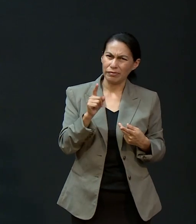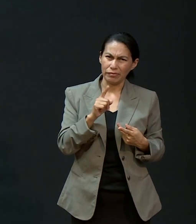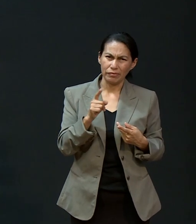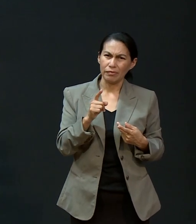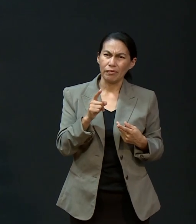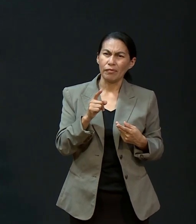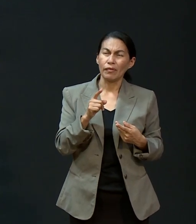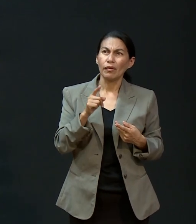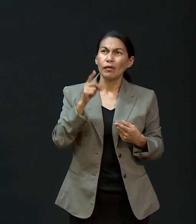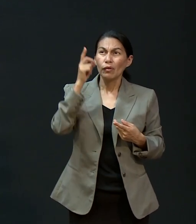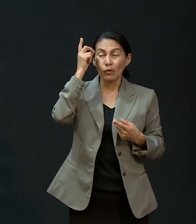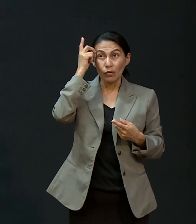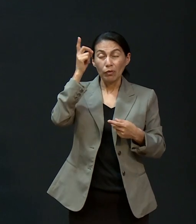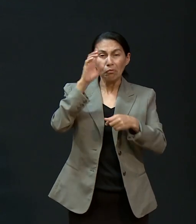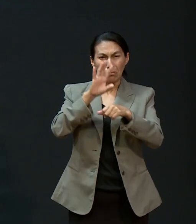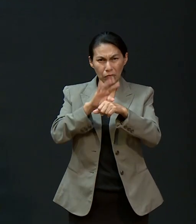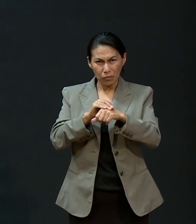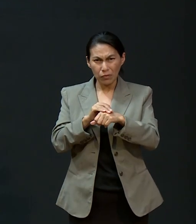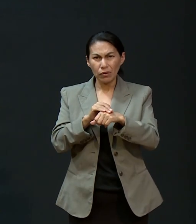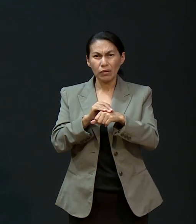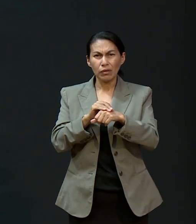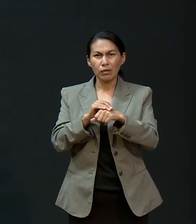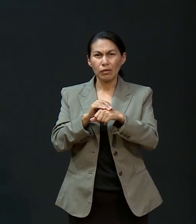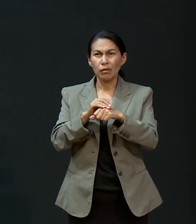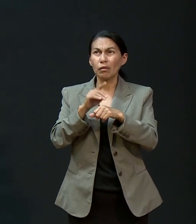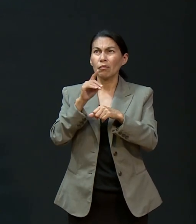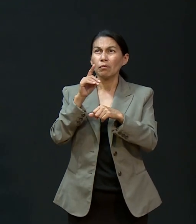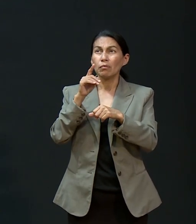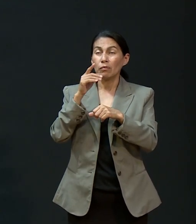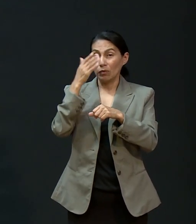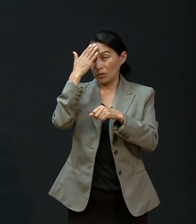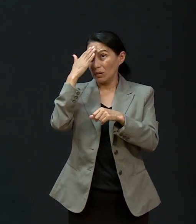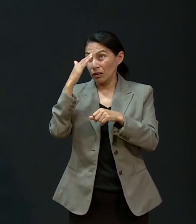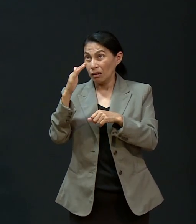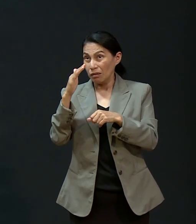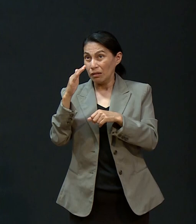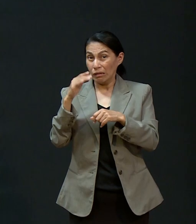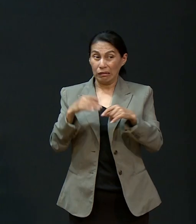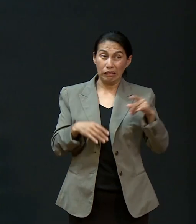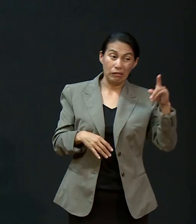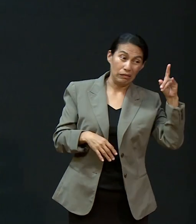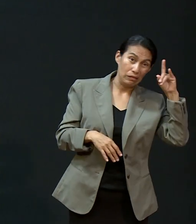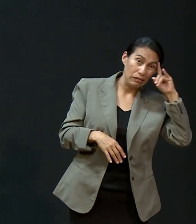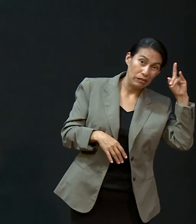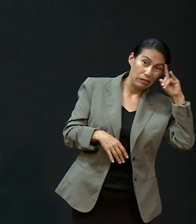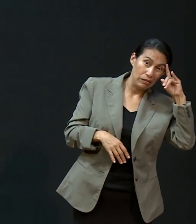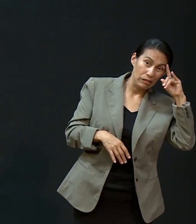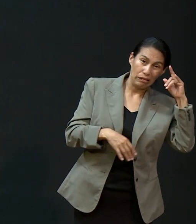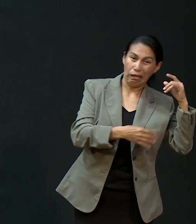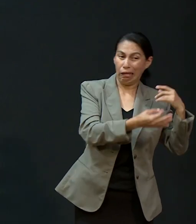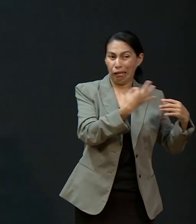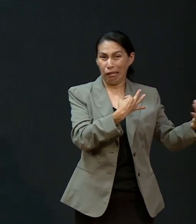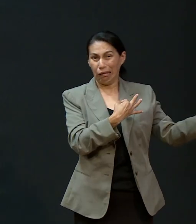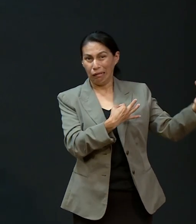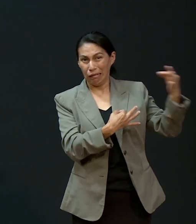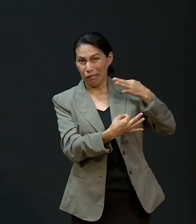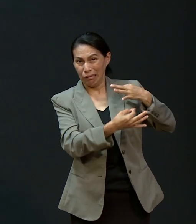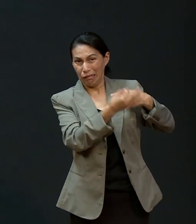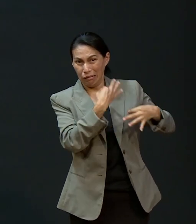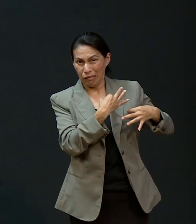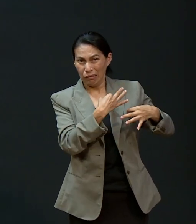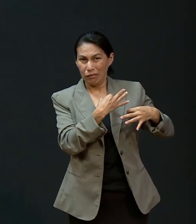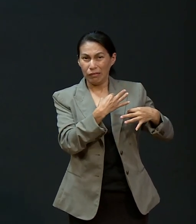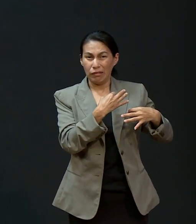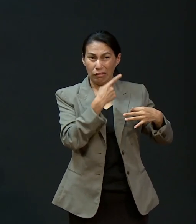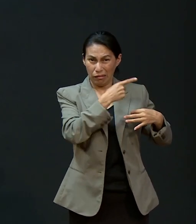al contrario, creo que permite esto porque sé que hay otro lado que Satanás, que hace muchas cosas que